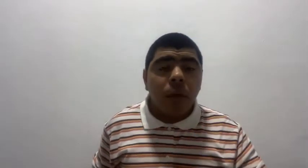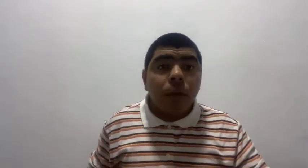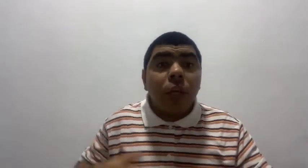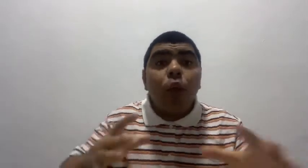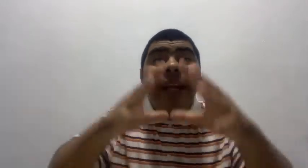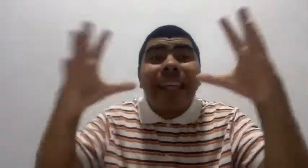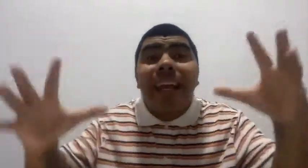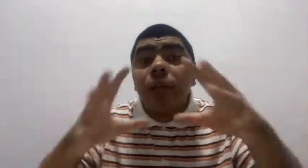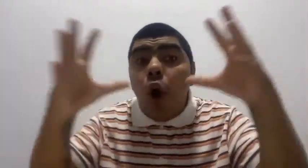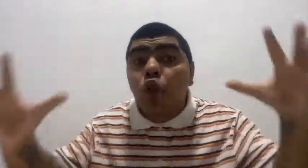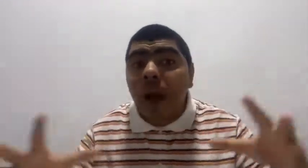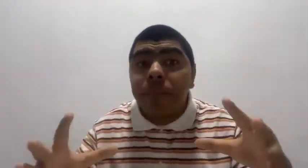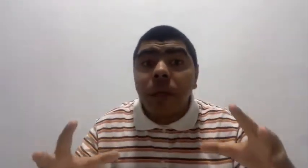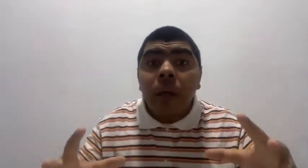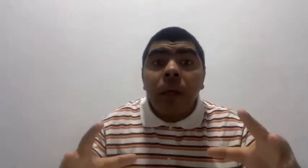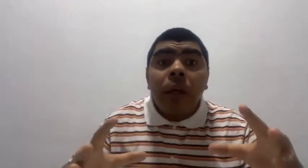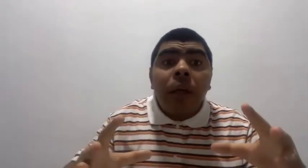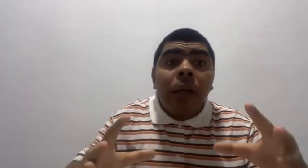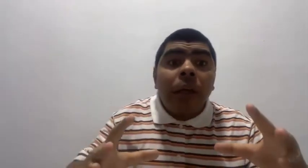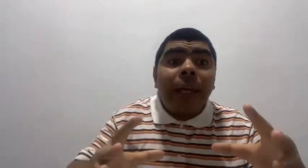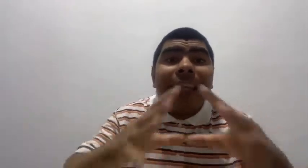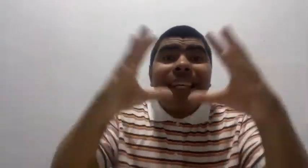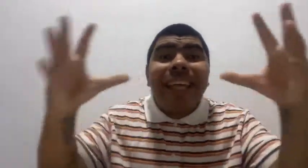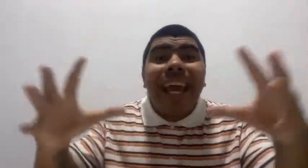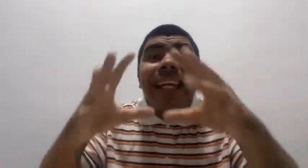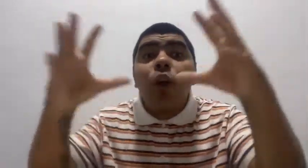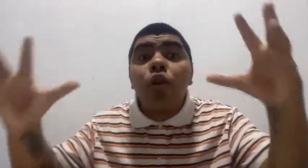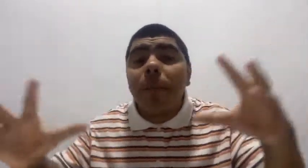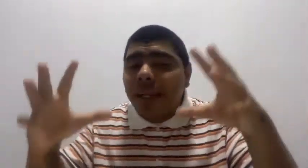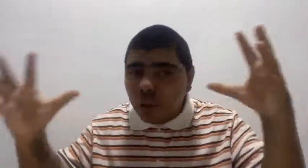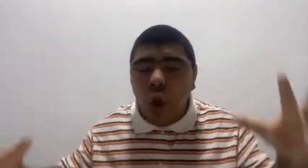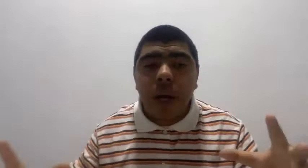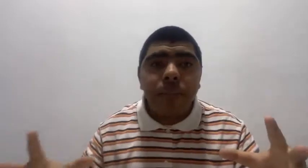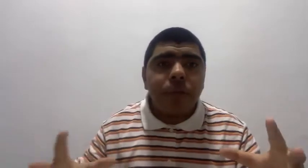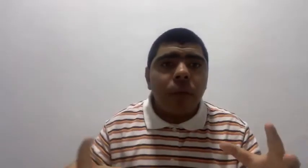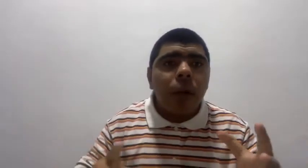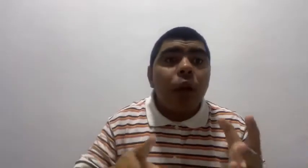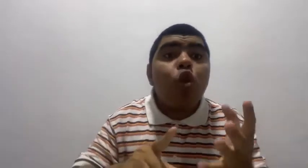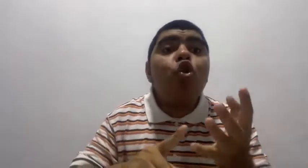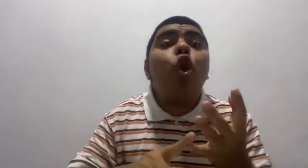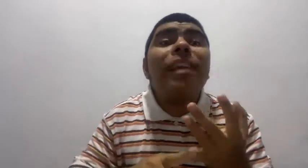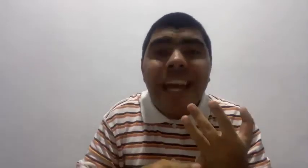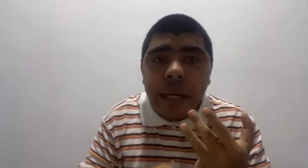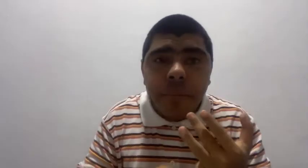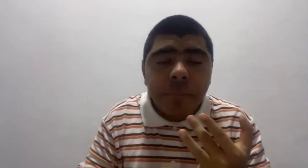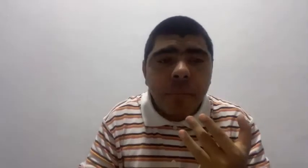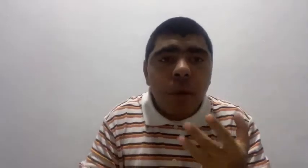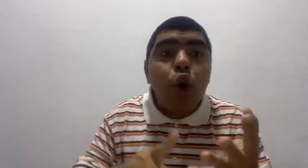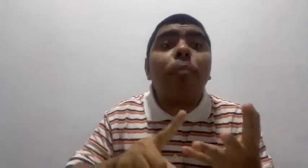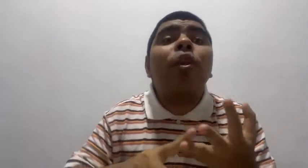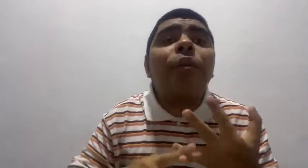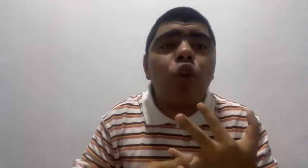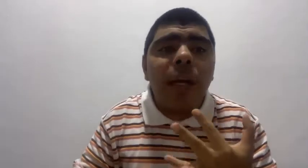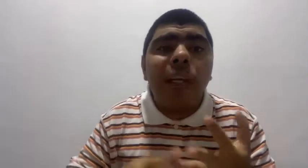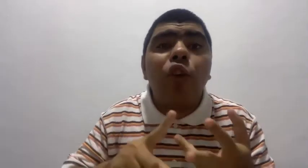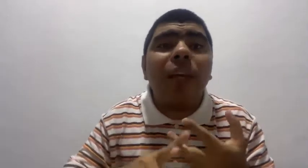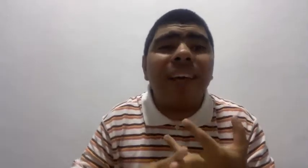Si cualquier cosa que dice X o Y persona lo hiere, lo pone a llorar y lo